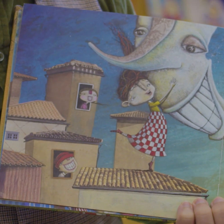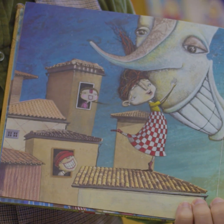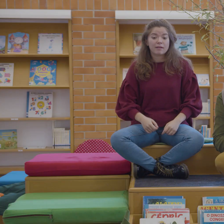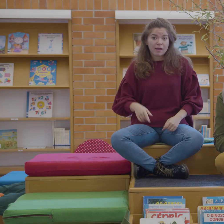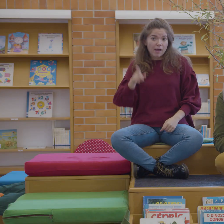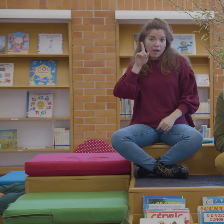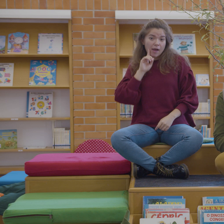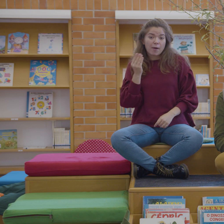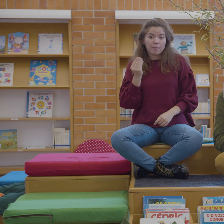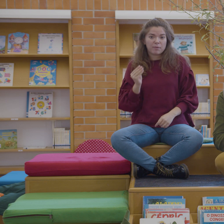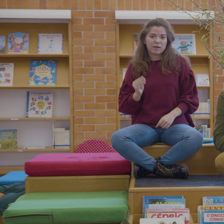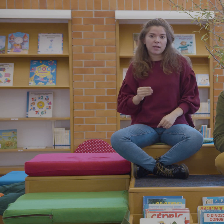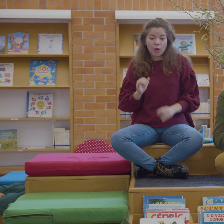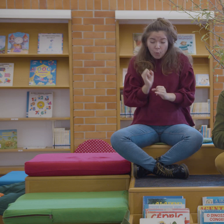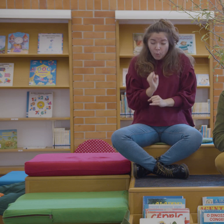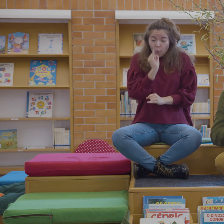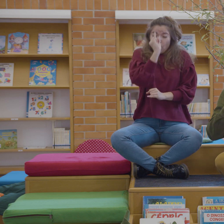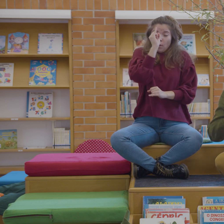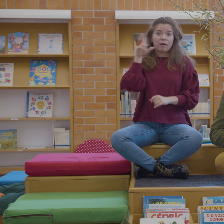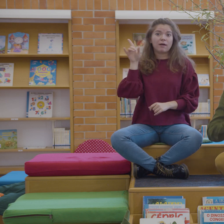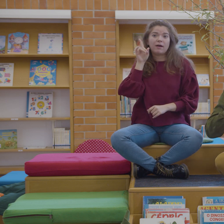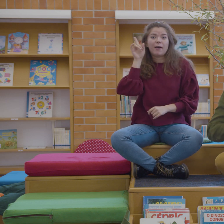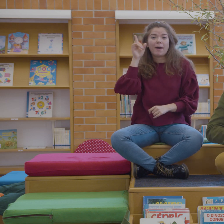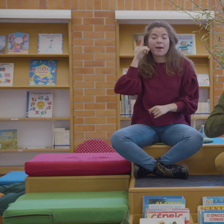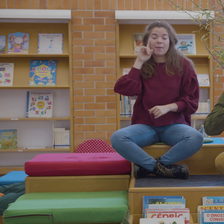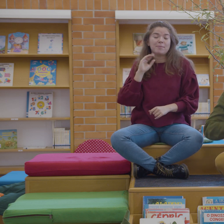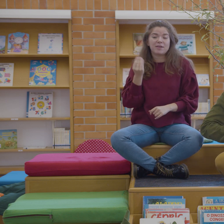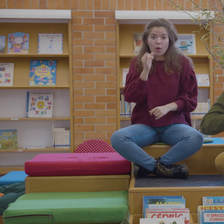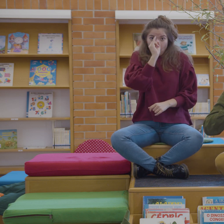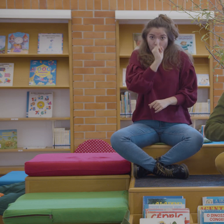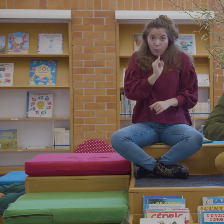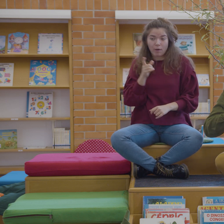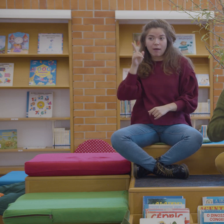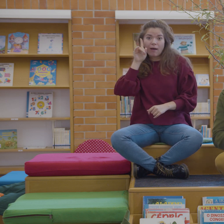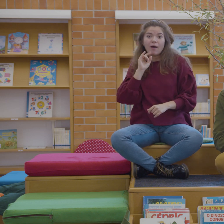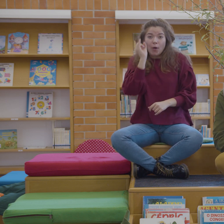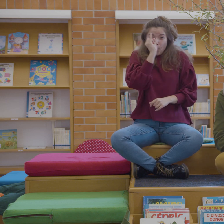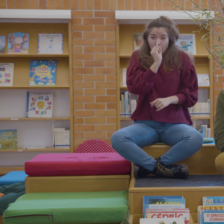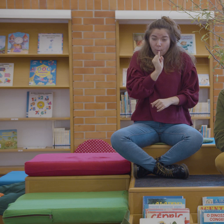A Mara é longa e fininha, a Mara é longa e